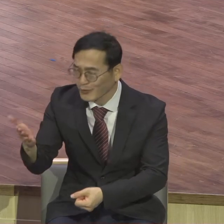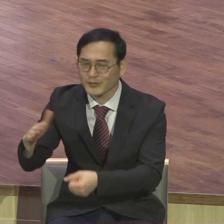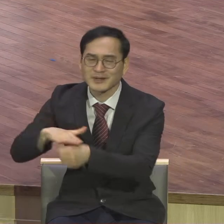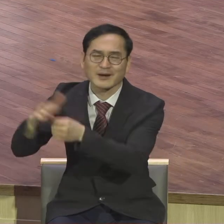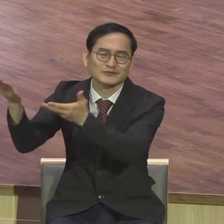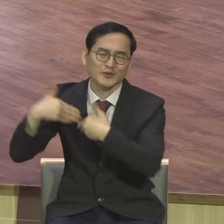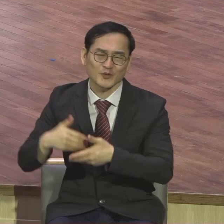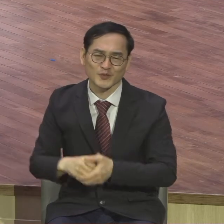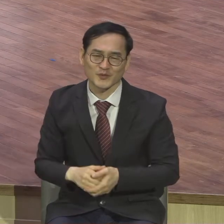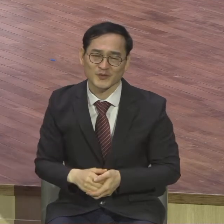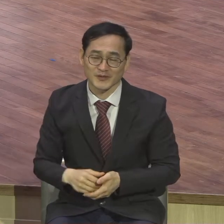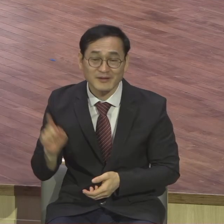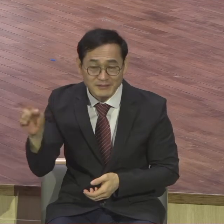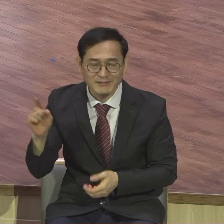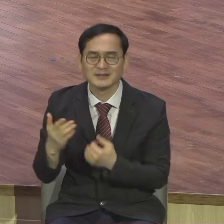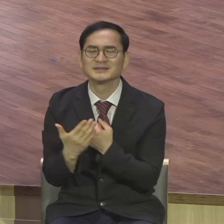은혜예요.